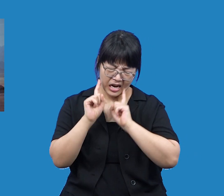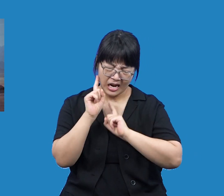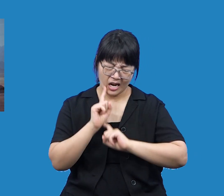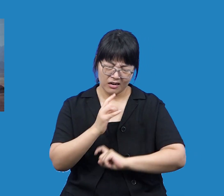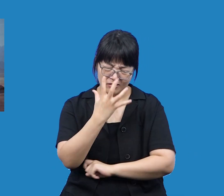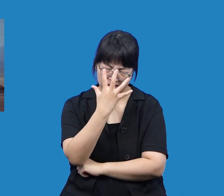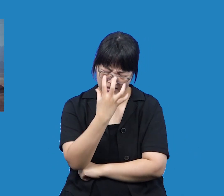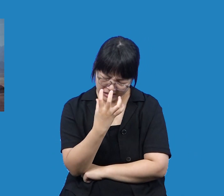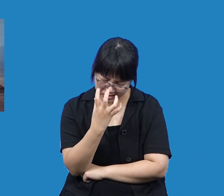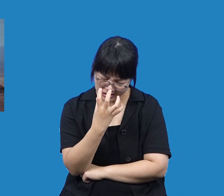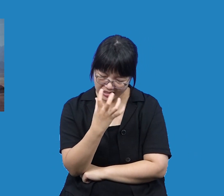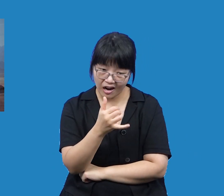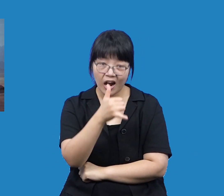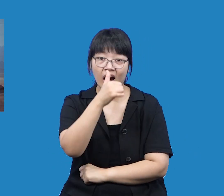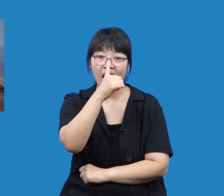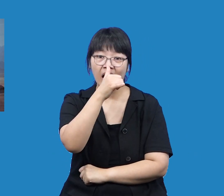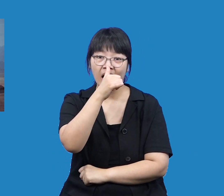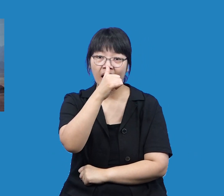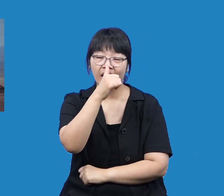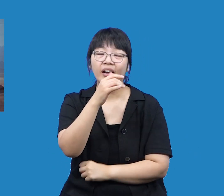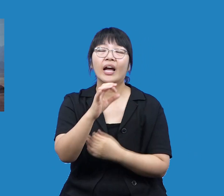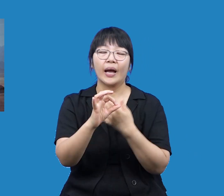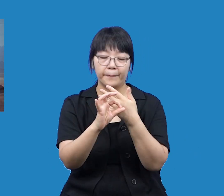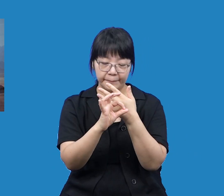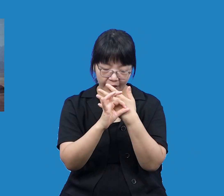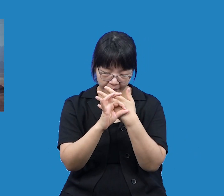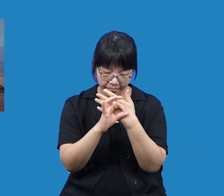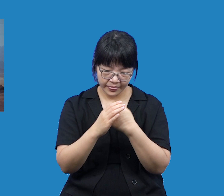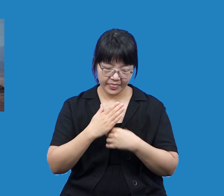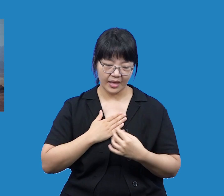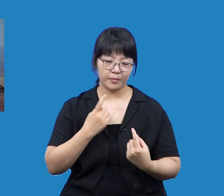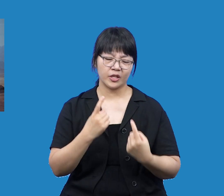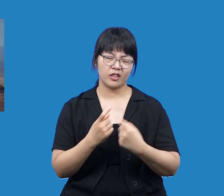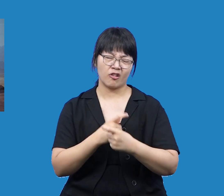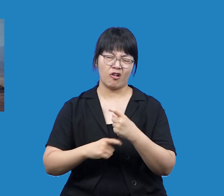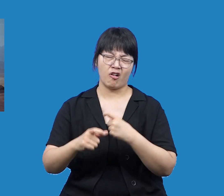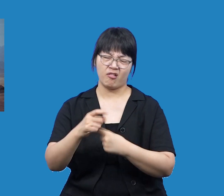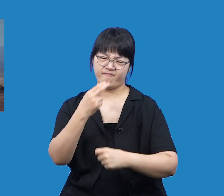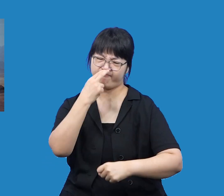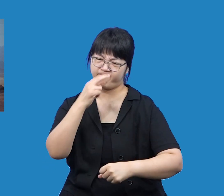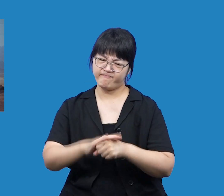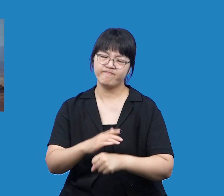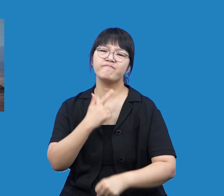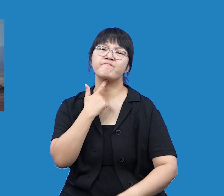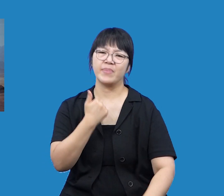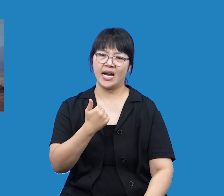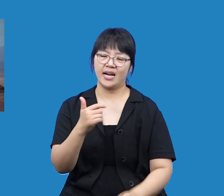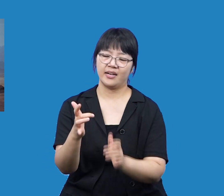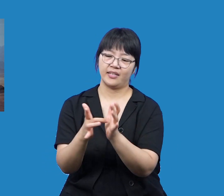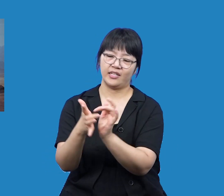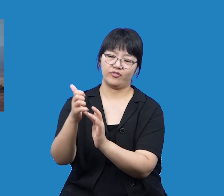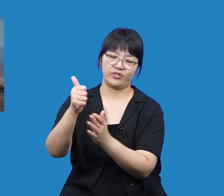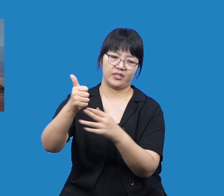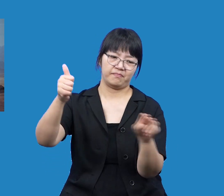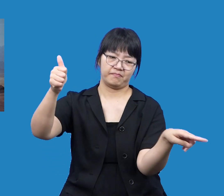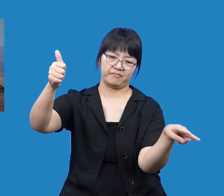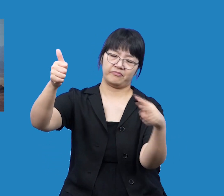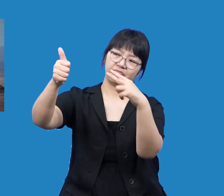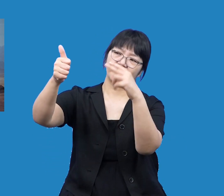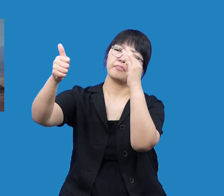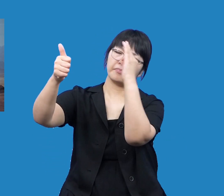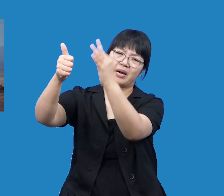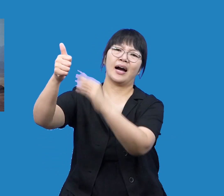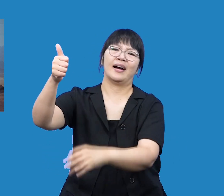상처받으셨습니까? 그러면 당신보다 더 억울함을 당하셨던 주님을 바라보세요.